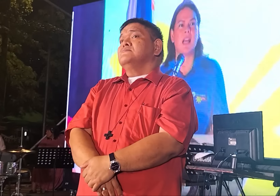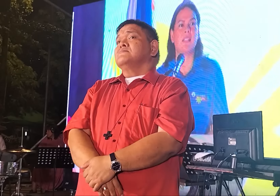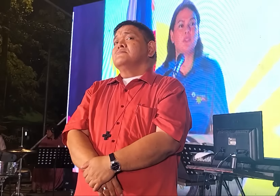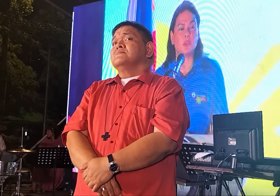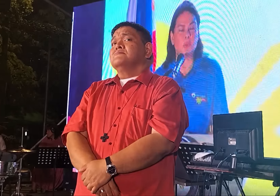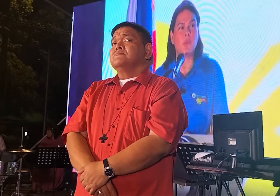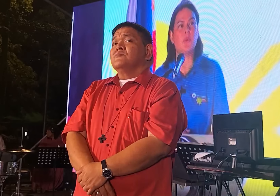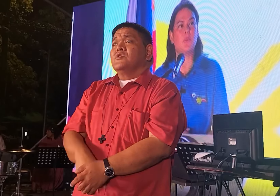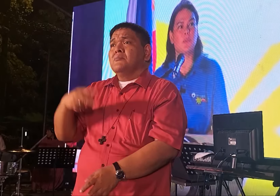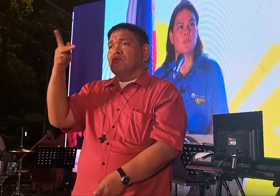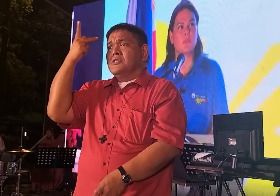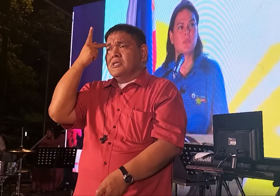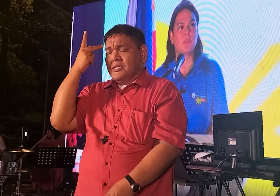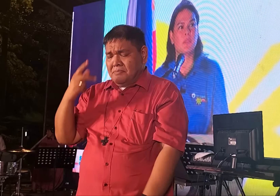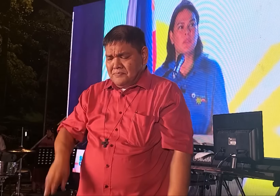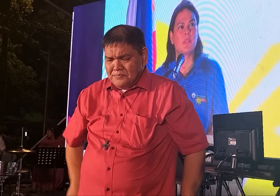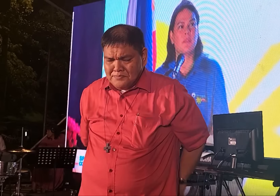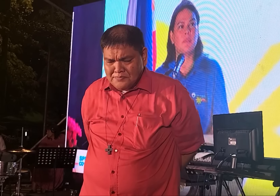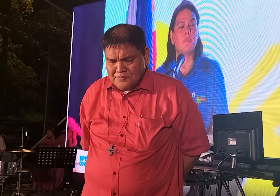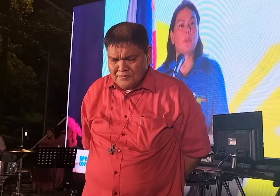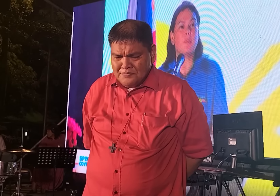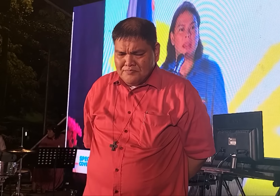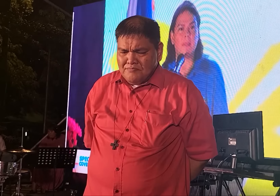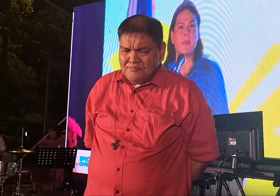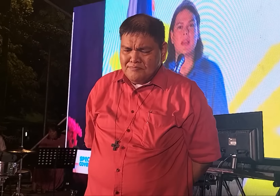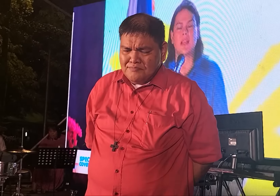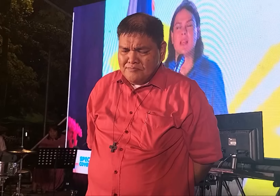sa politika.